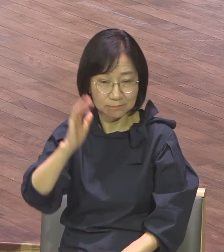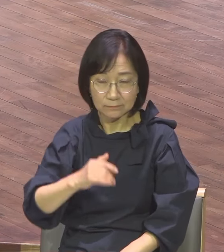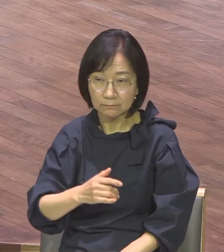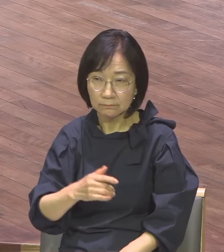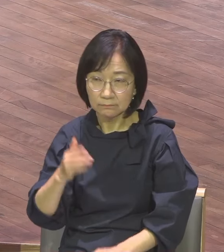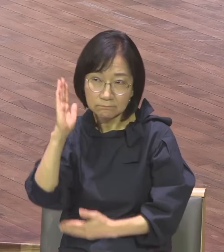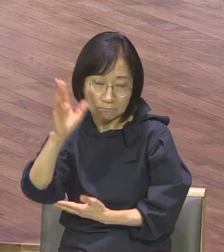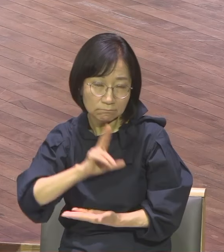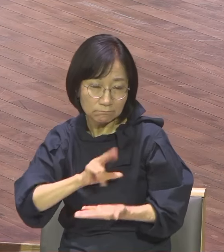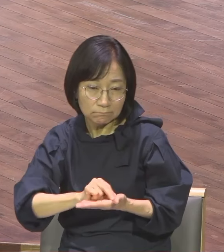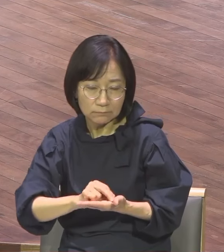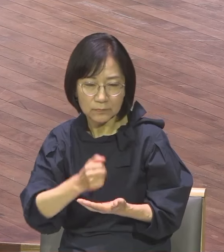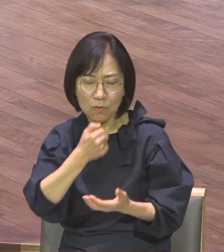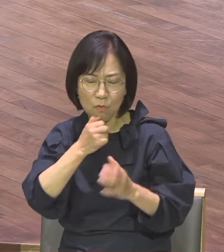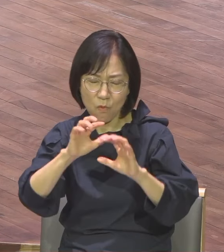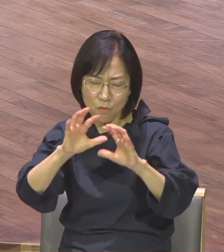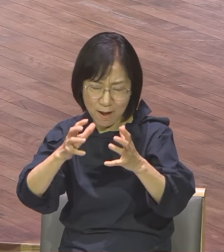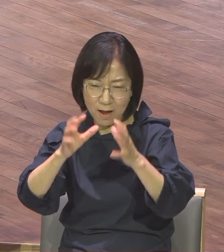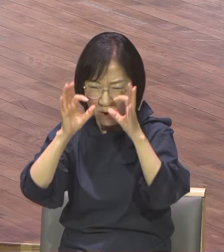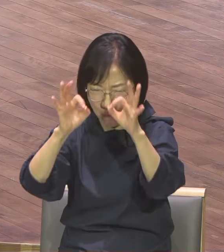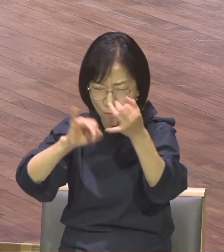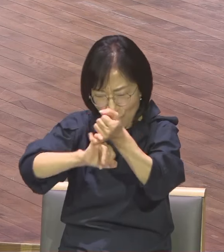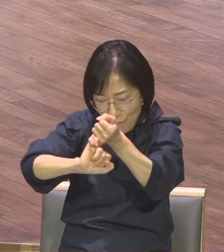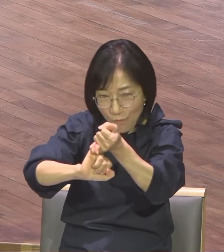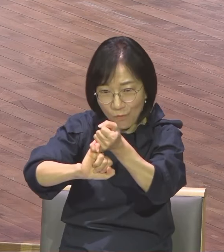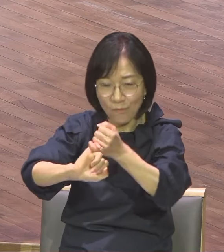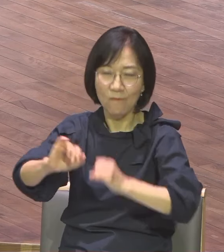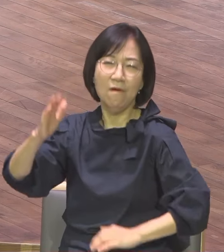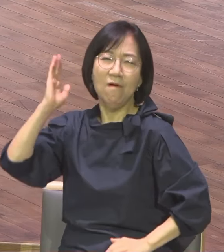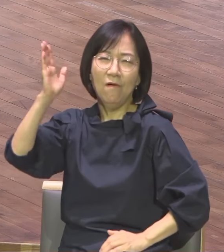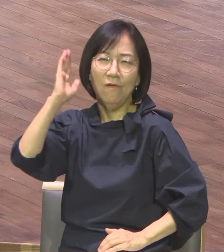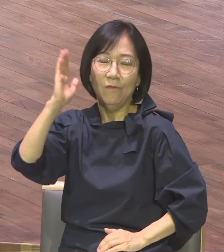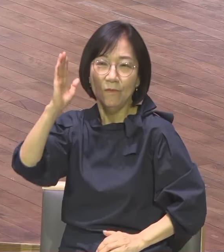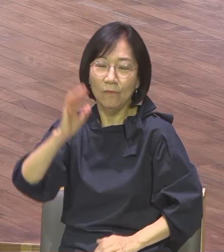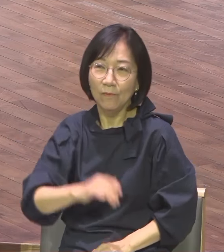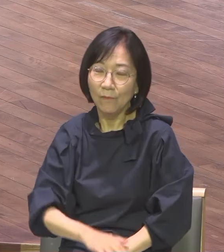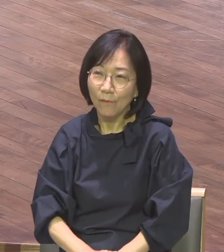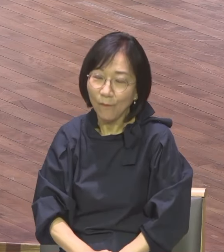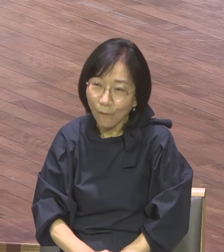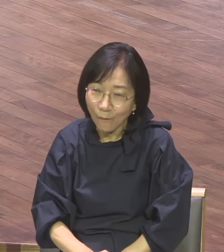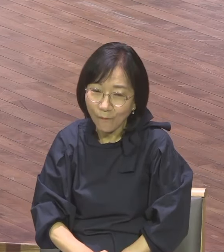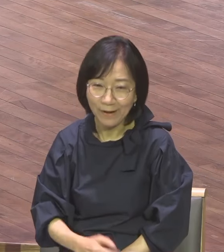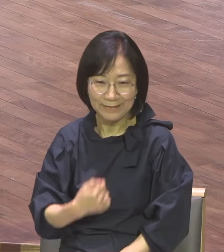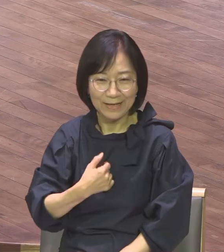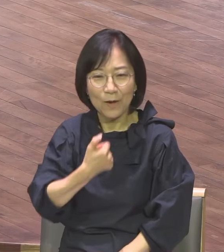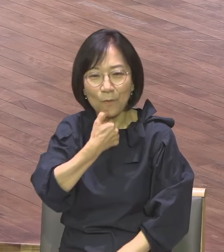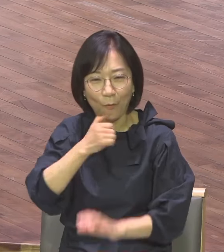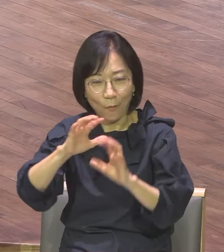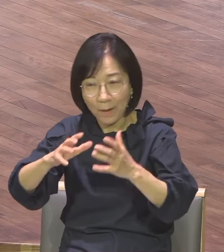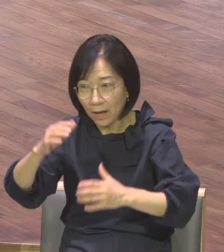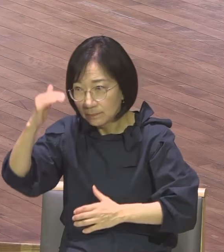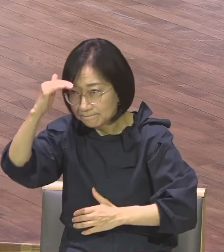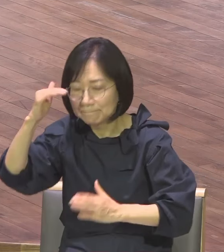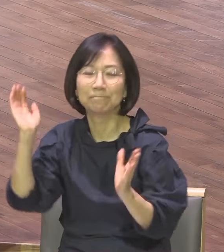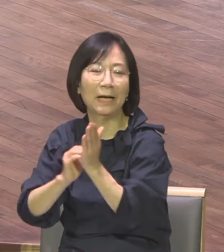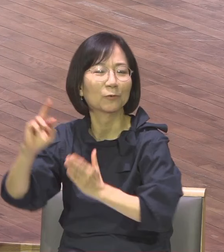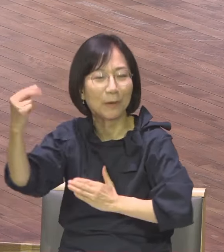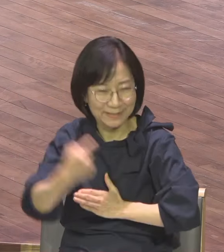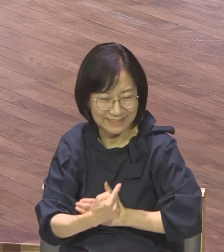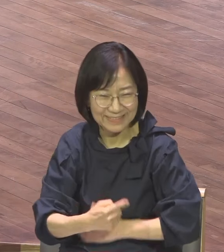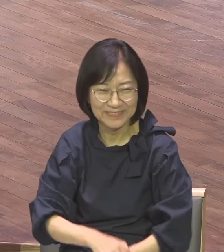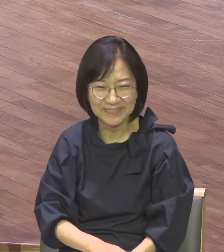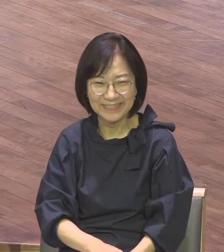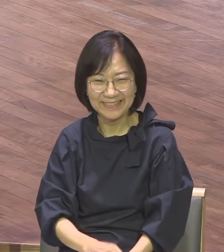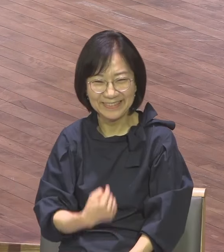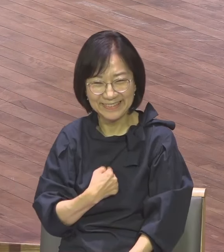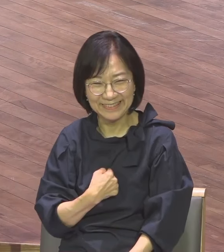하리라 그렇게 설교를 하시더라고요. 제가 로마를 보고 왔습니다. 로마를 보고